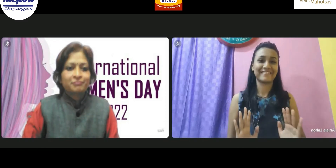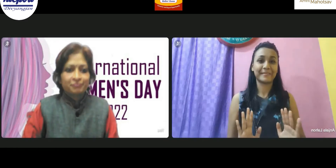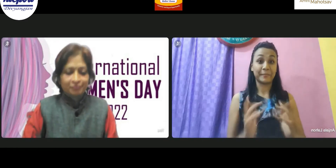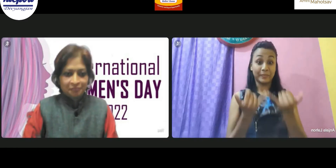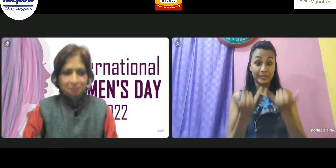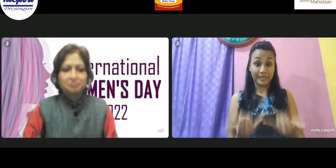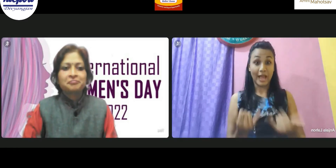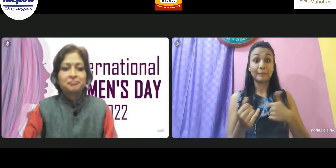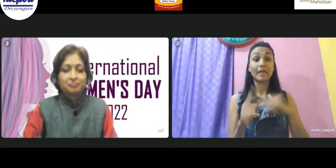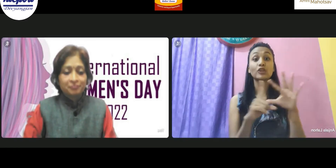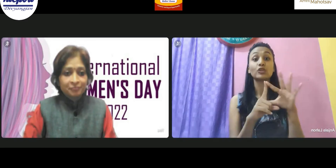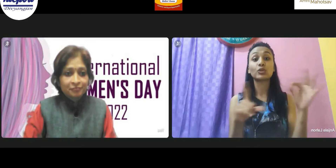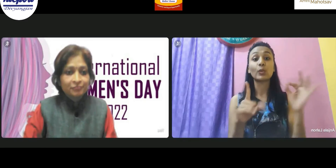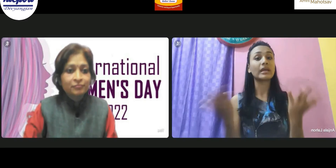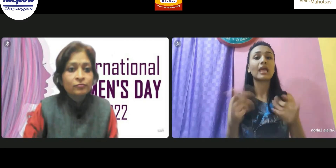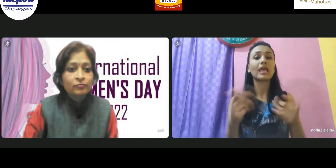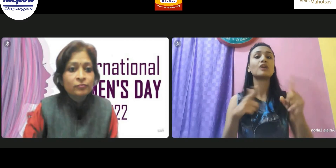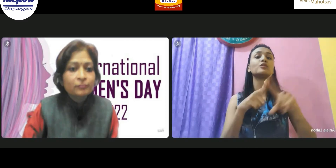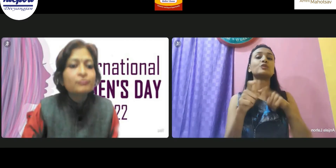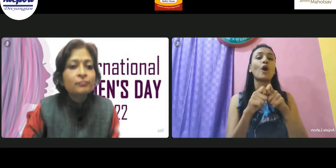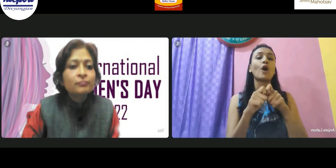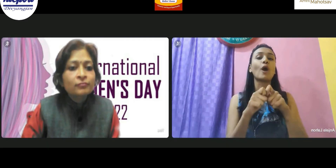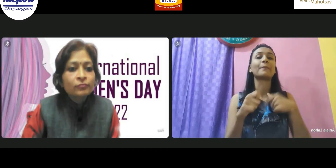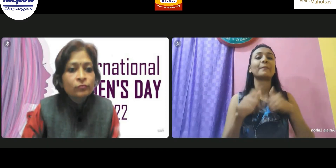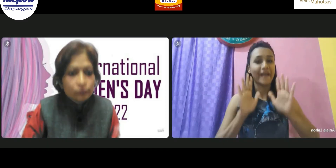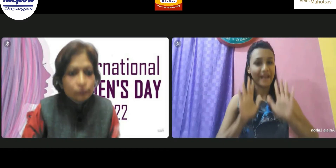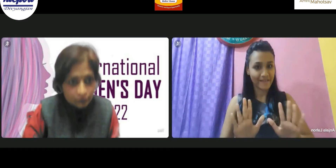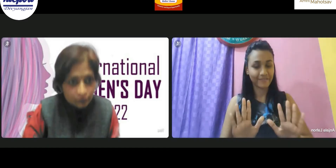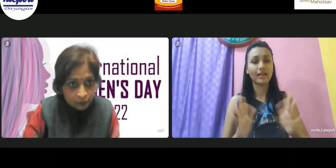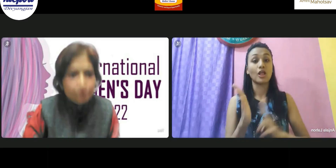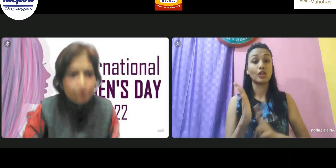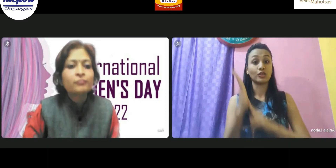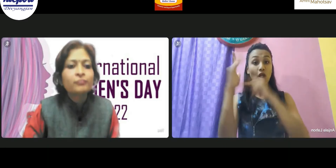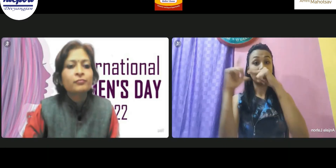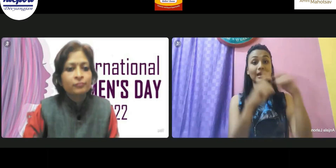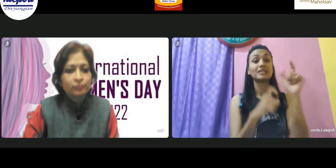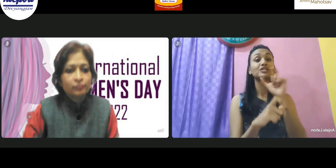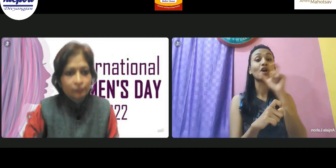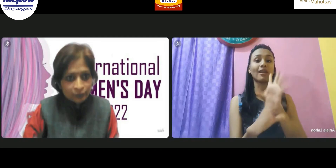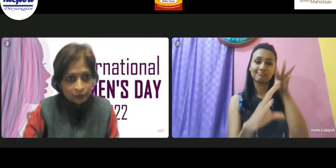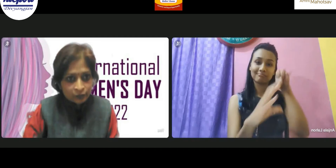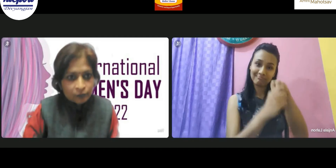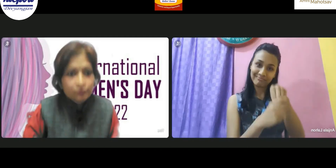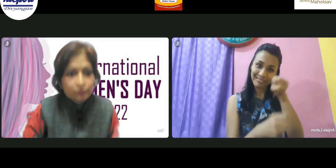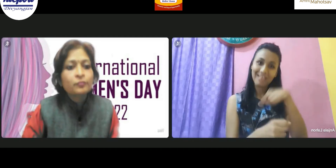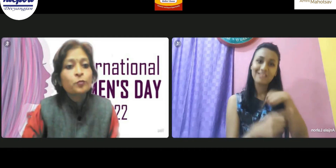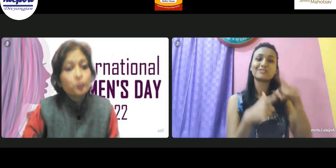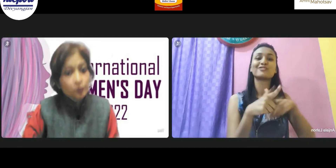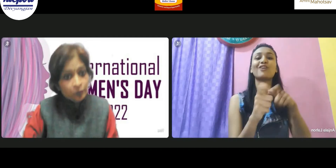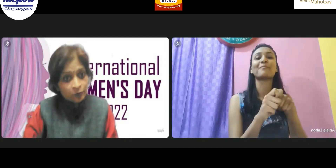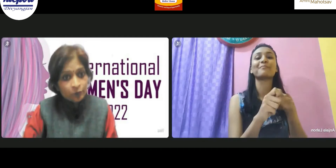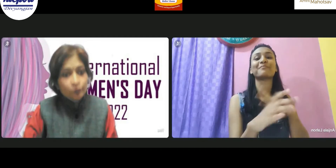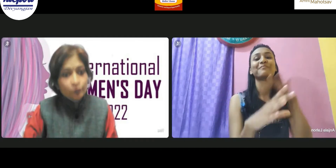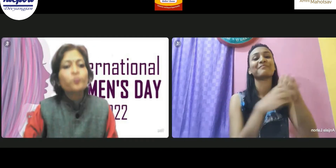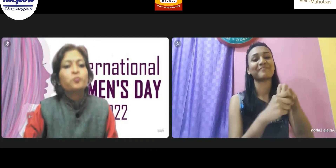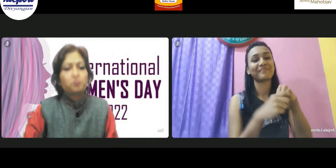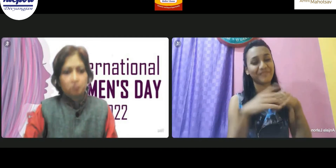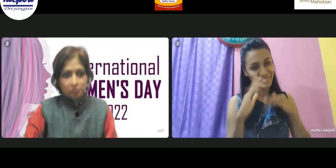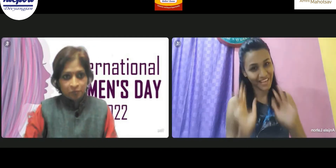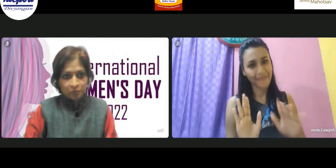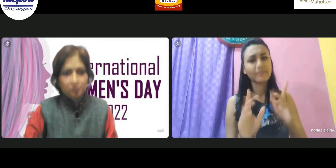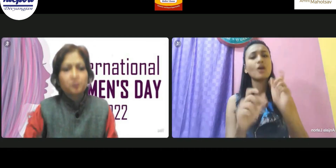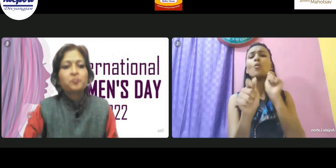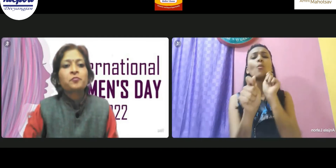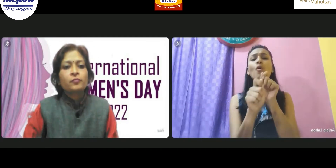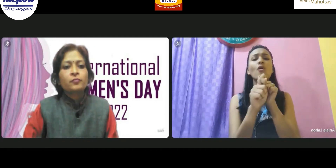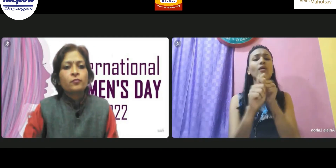सिखाना चाहती हूँ। ये सारी चीज़ें भी मुझे बहुत पसंद है। और अभी मैं नॉर्थ ईस्ट कॉलेज के साथ में जुड़ी हूँ, और